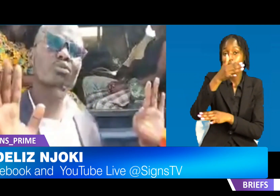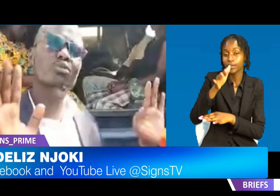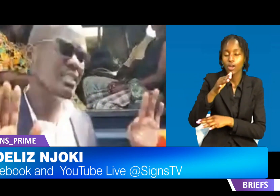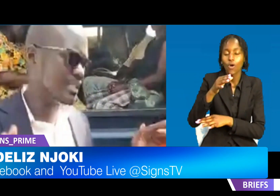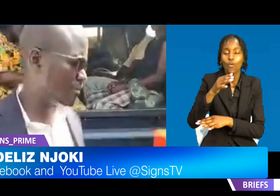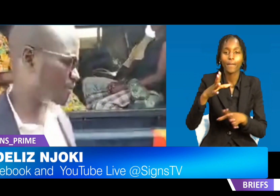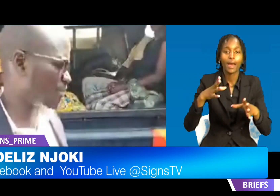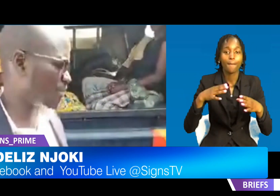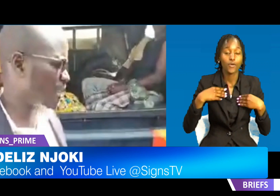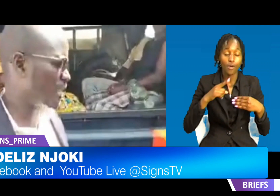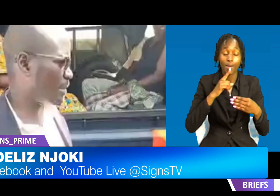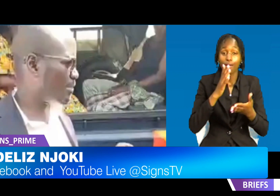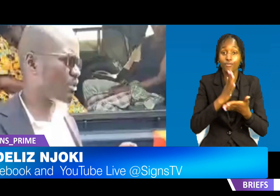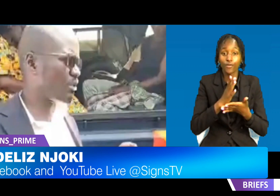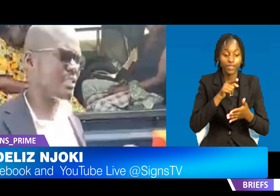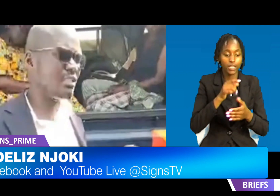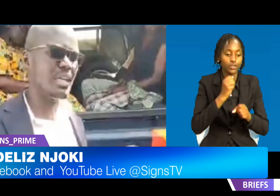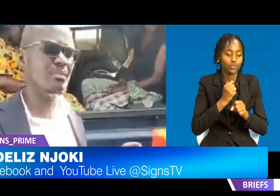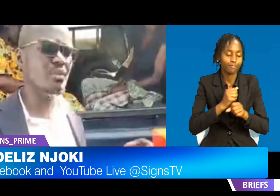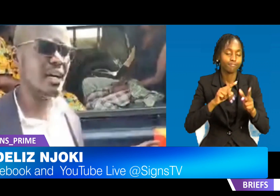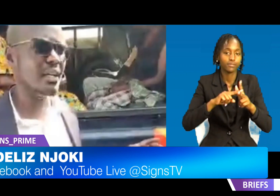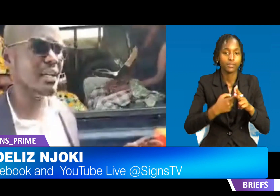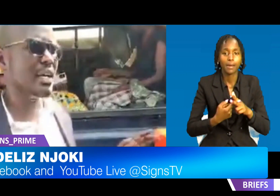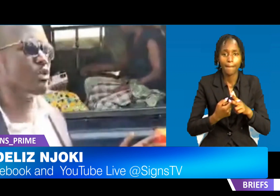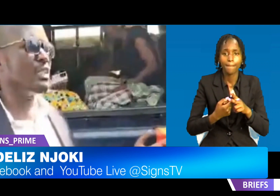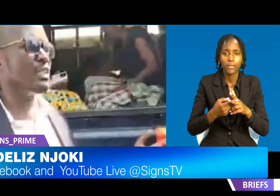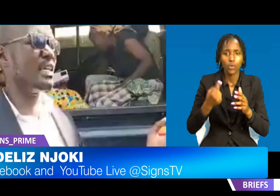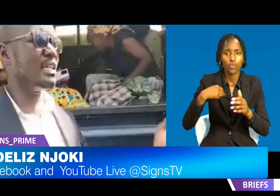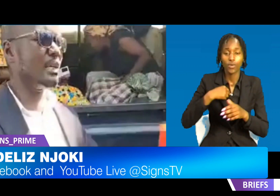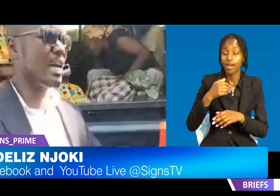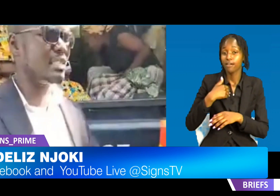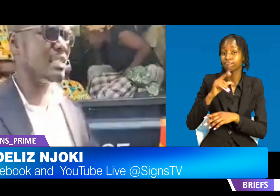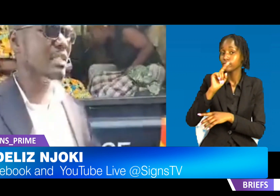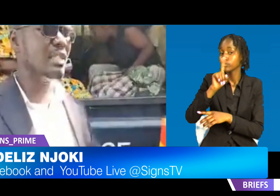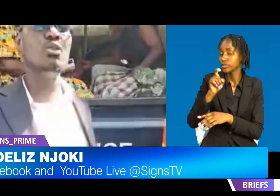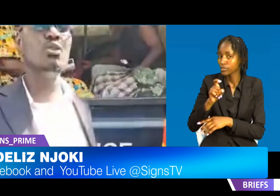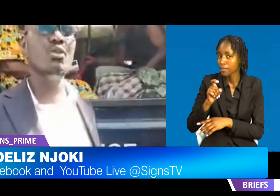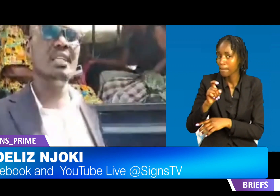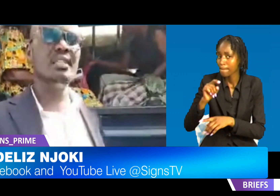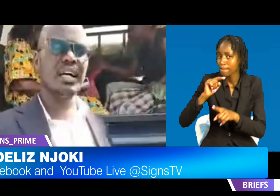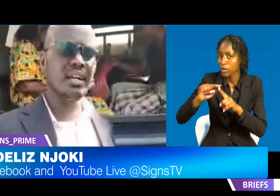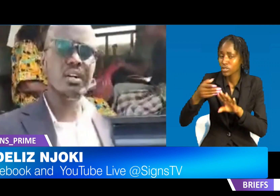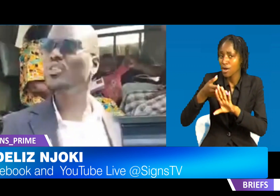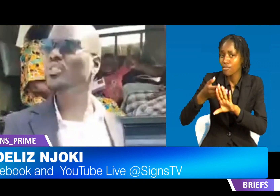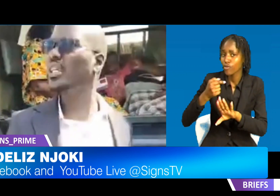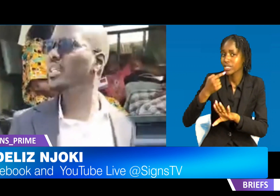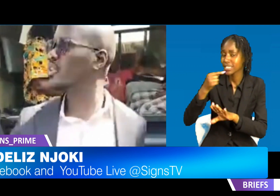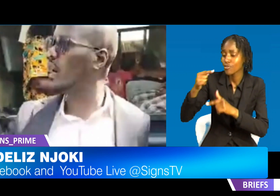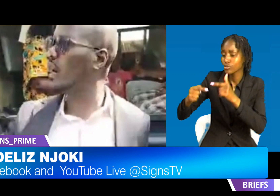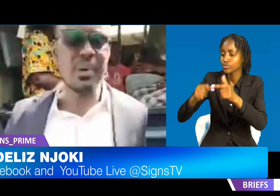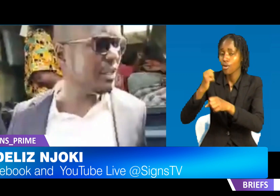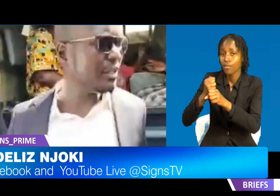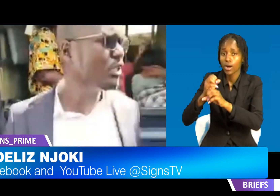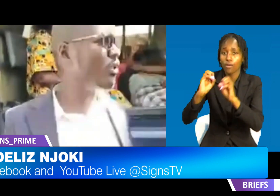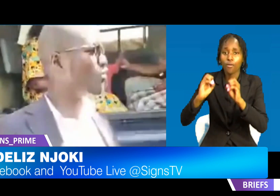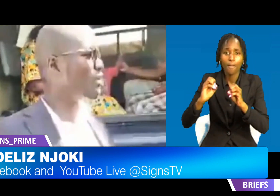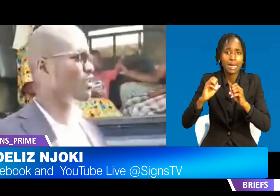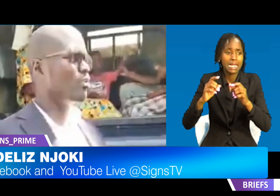kuuliza sababu sasa, wakati tuliambiwa atuendelee na mradi, tuliuliza OCS na yuko hapa, tukamuuliza